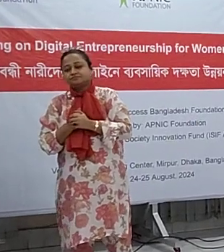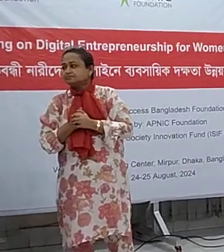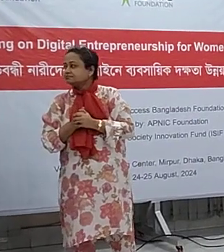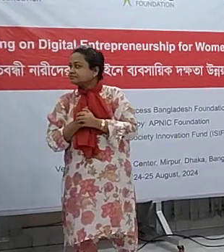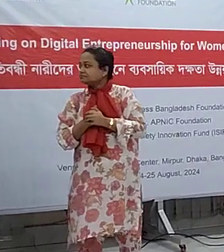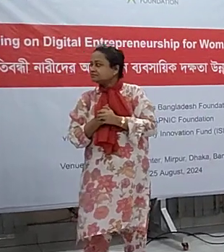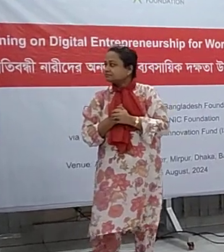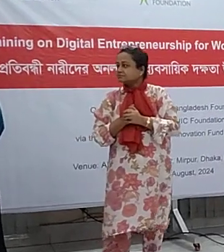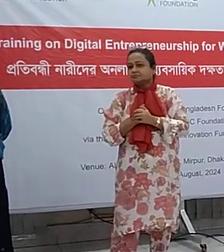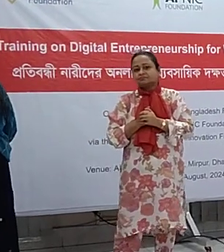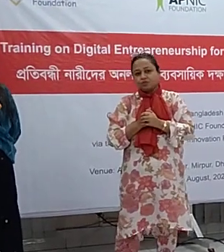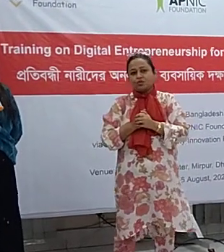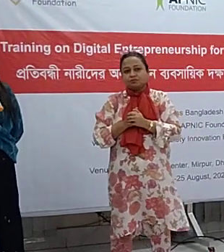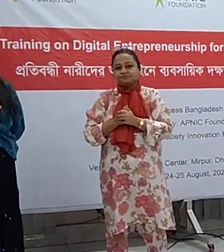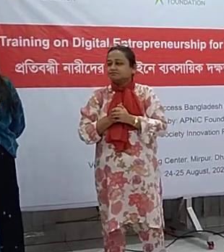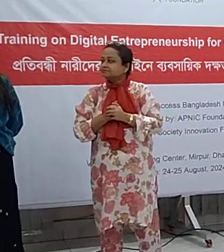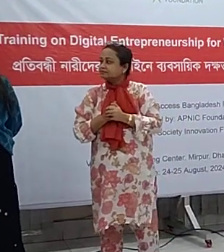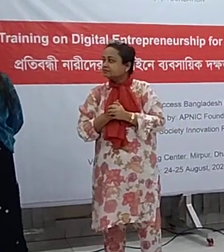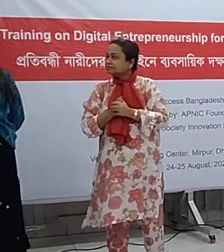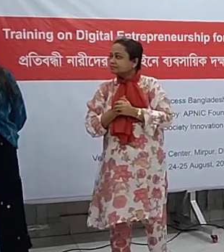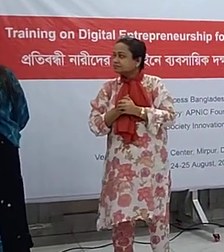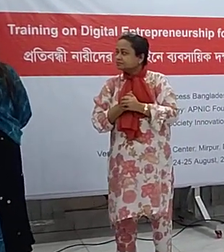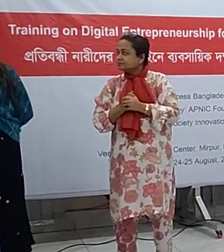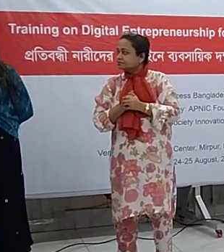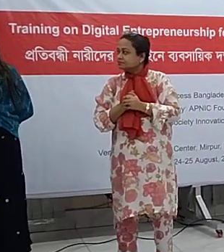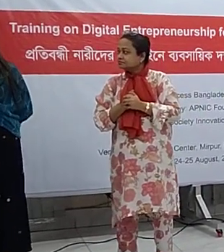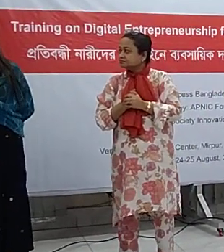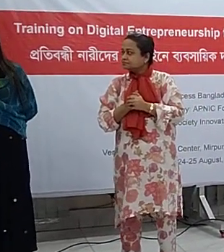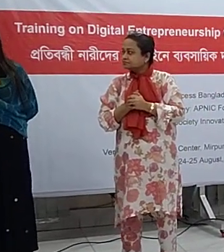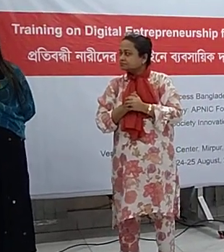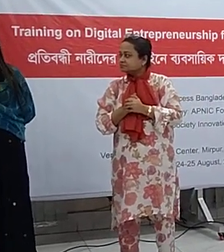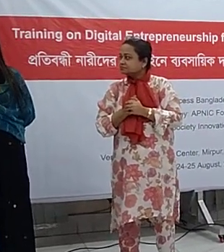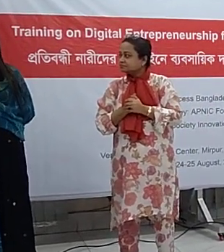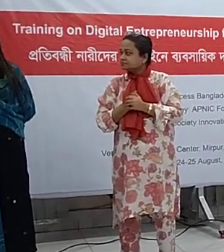কোনো প্রোডাক্ট তৈরি করছে এরকম যদি আমাদের জানা থাকে তাহলে আমাদের সাথে যোগাযোগ করবেন, আমাদের